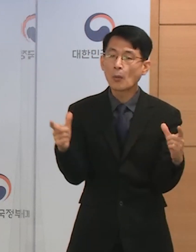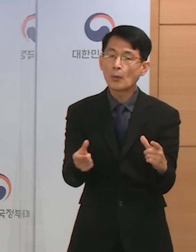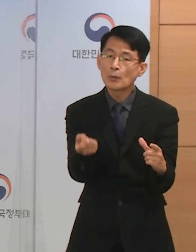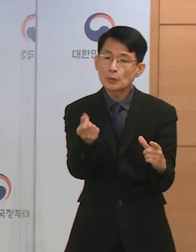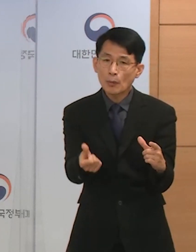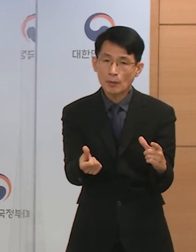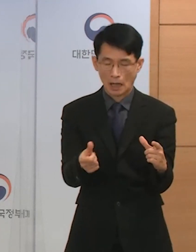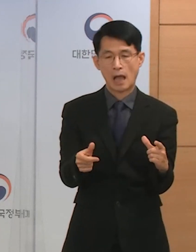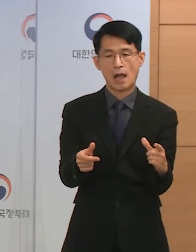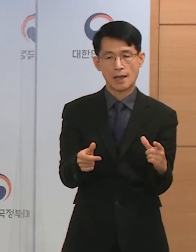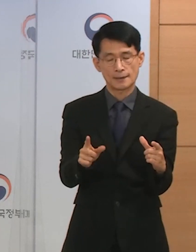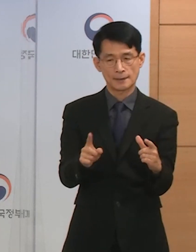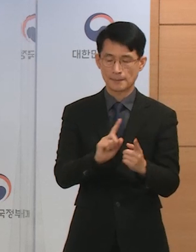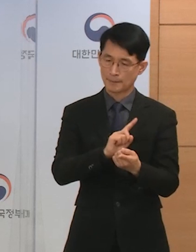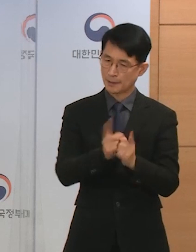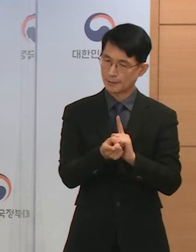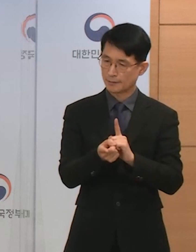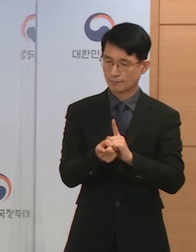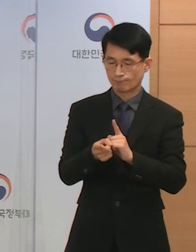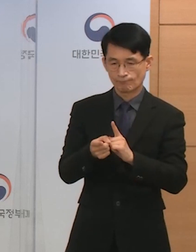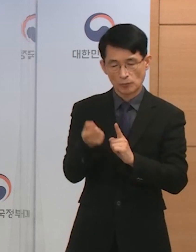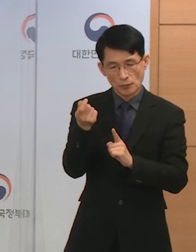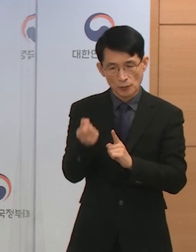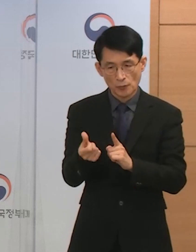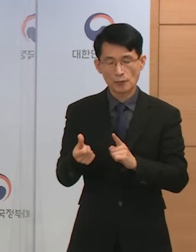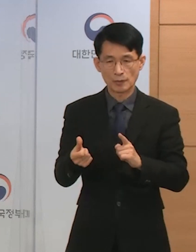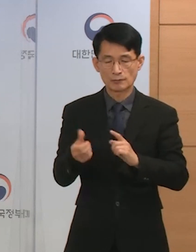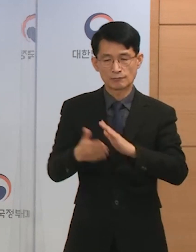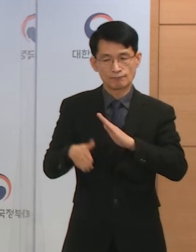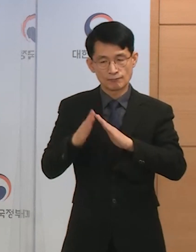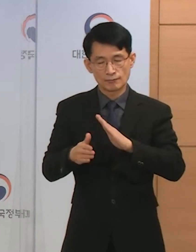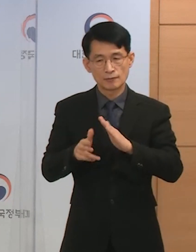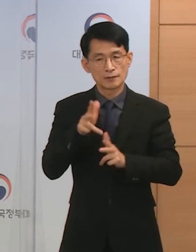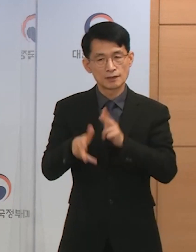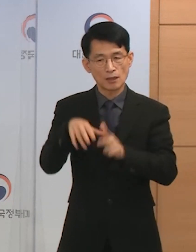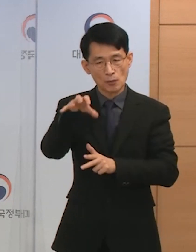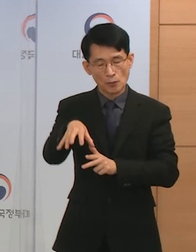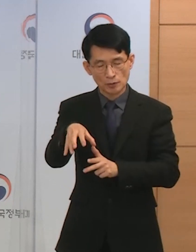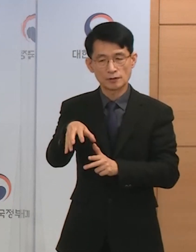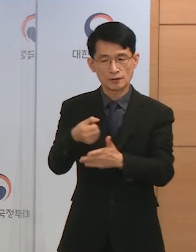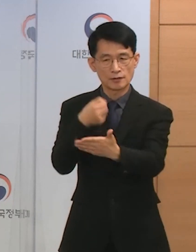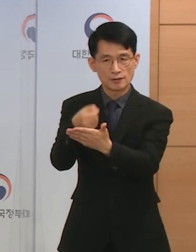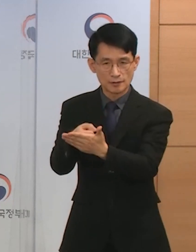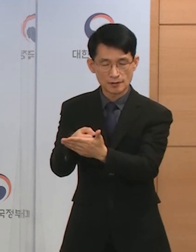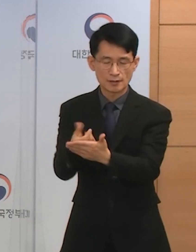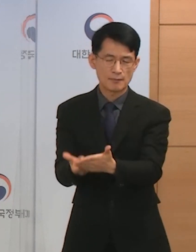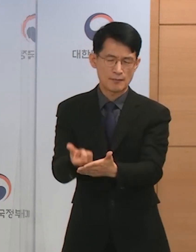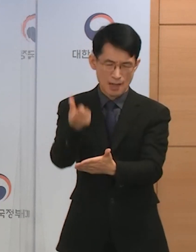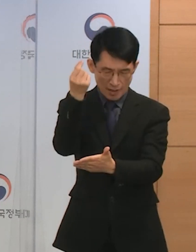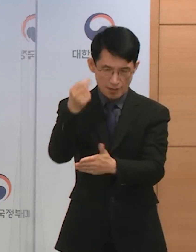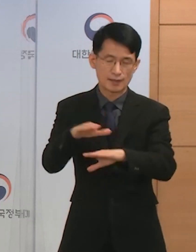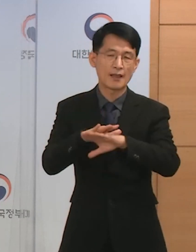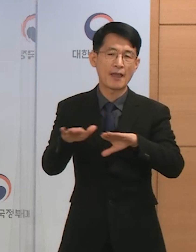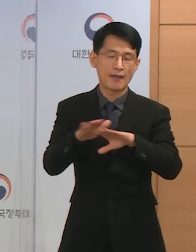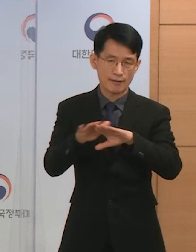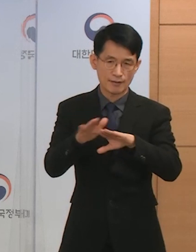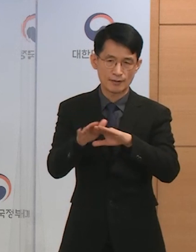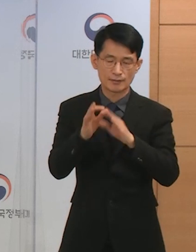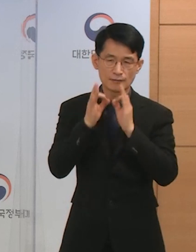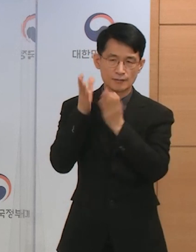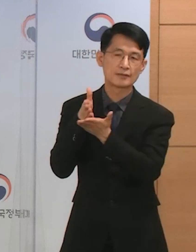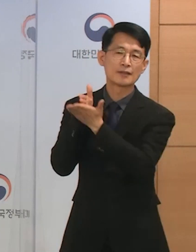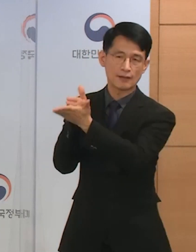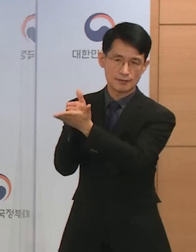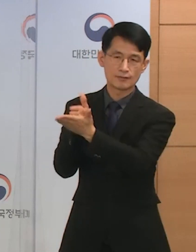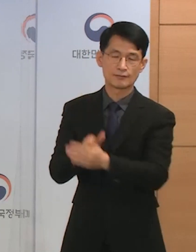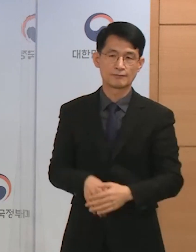지역은 소규모 공공사업지로 우선 선정하여 사업을 촉진하도록 권고하였습니다.